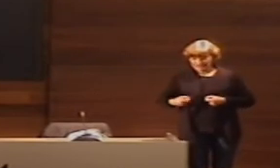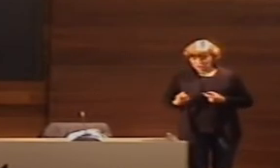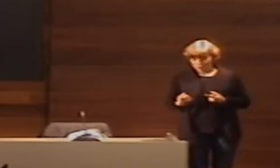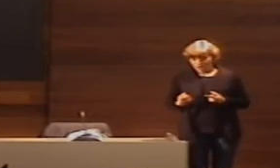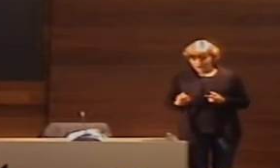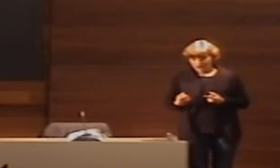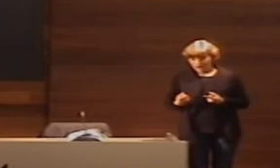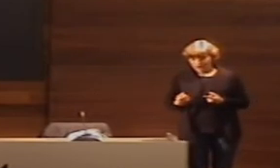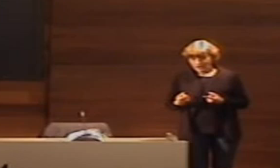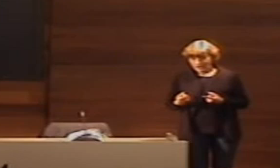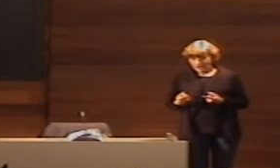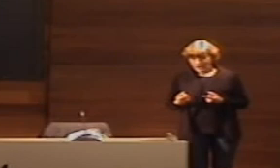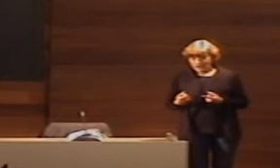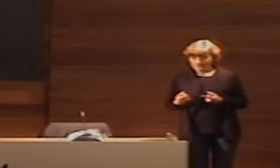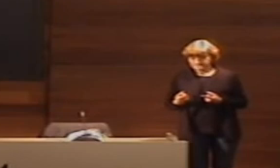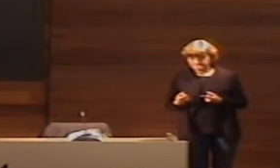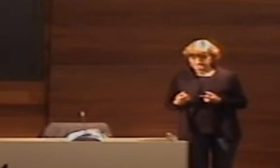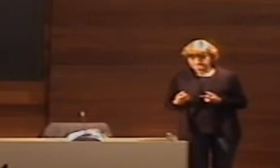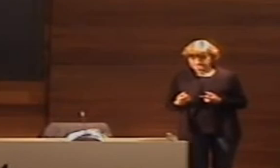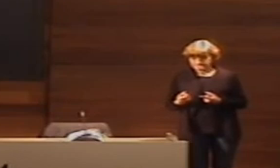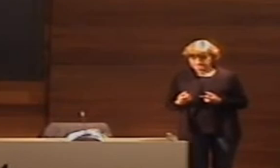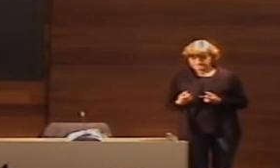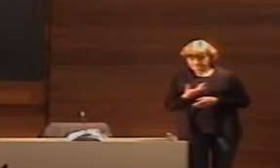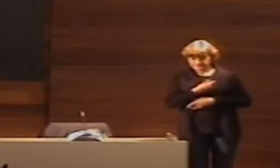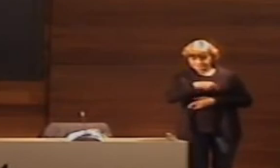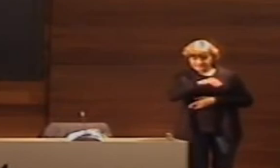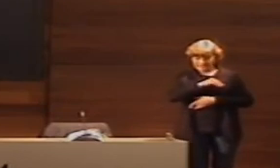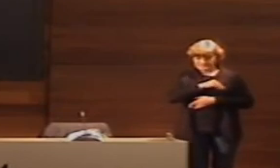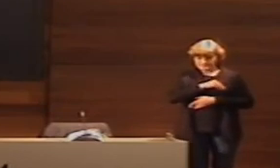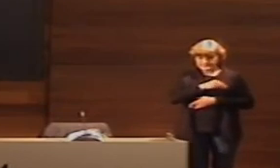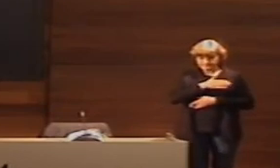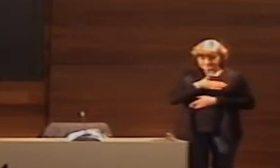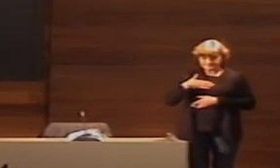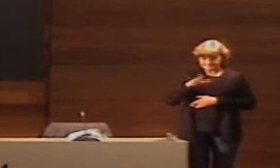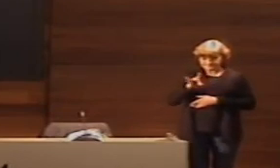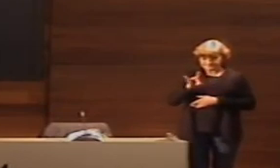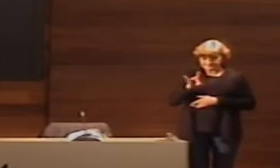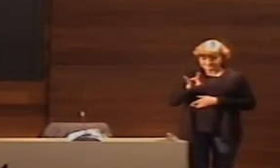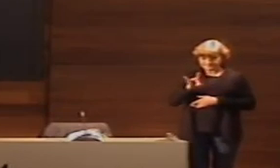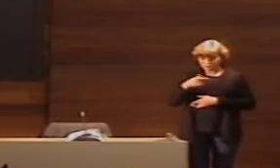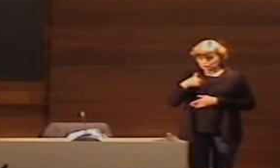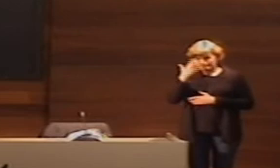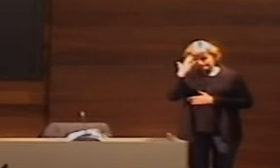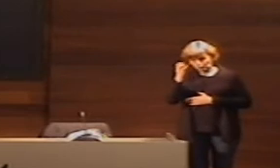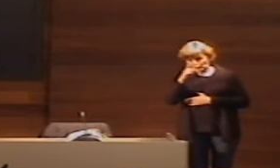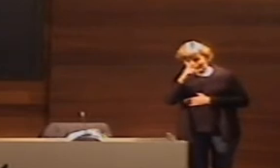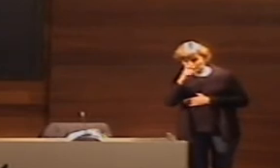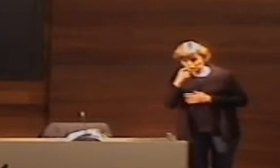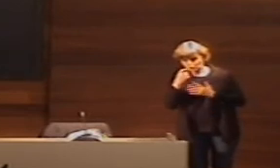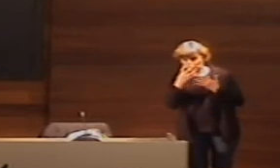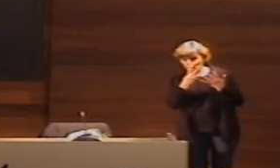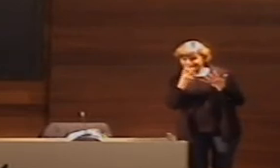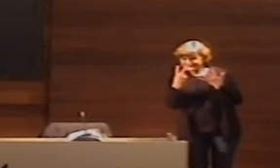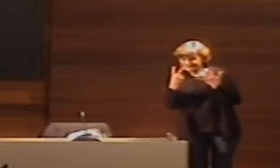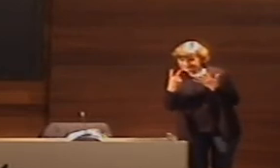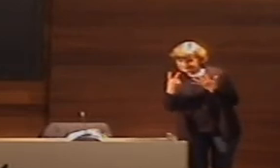también es algo bastante español, digamos, ¿eh? No hay tantos ejemplos. Yo me acuerdo cuando en el 97 se construyó